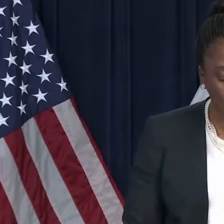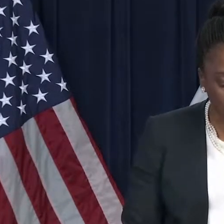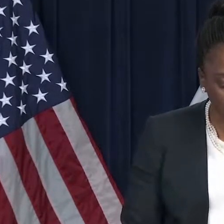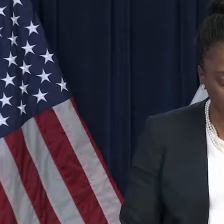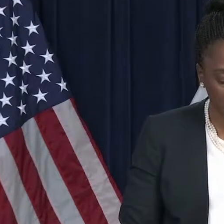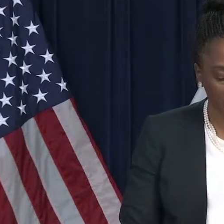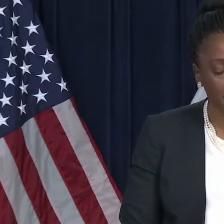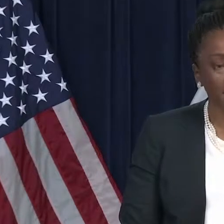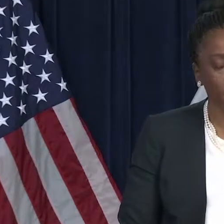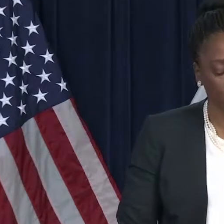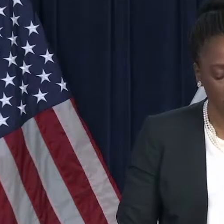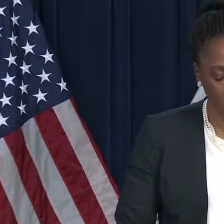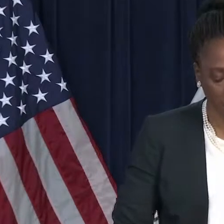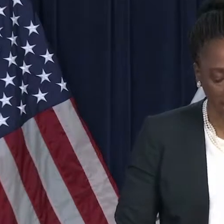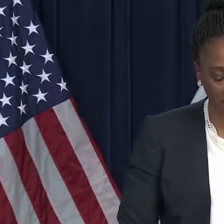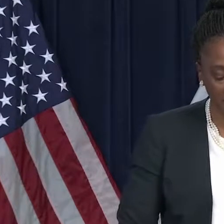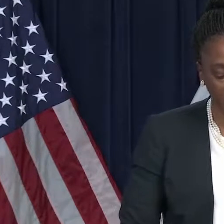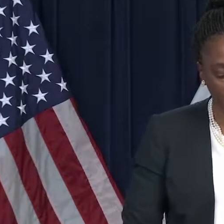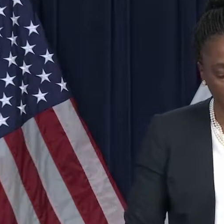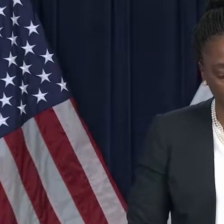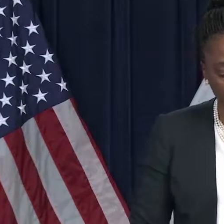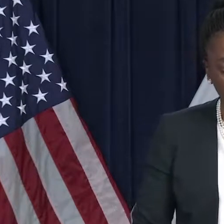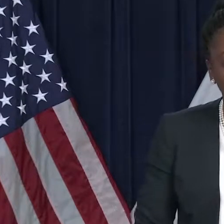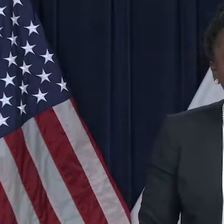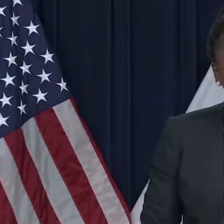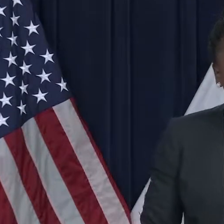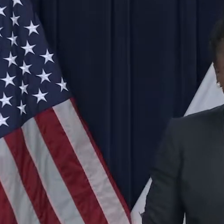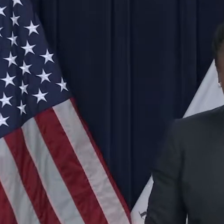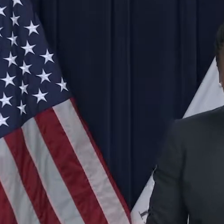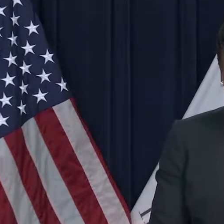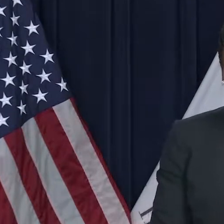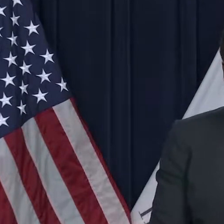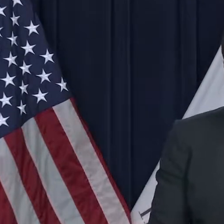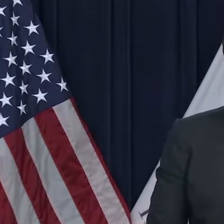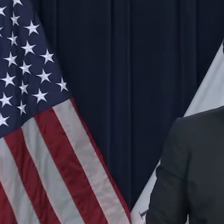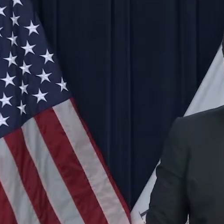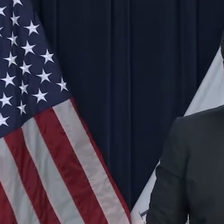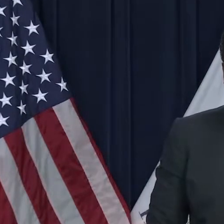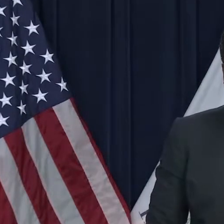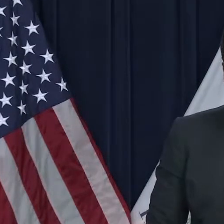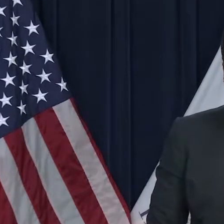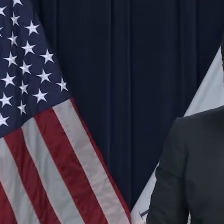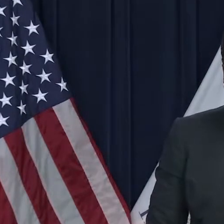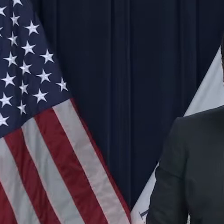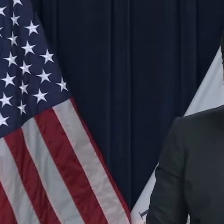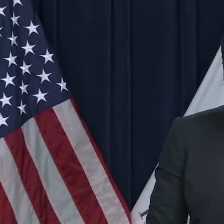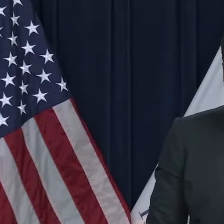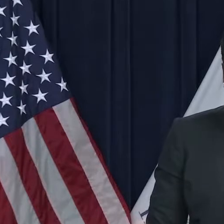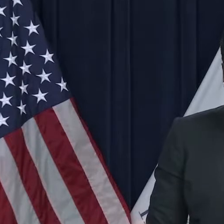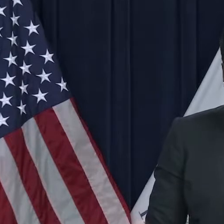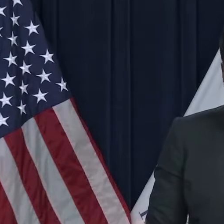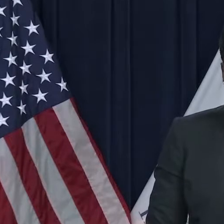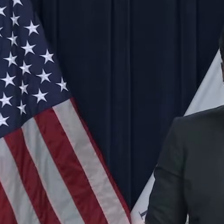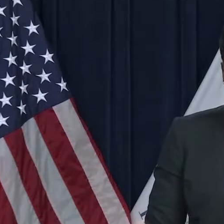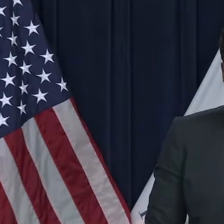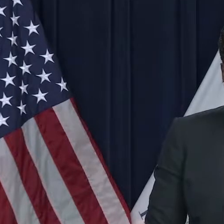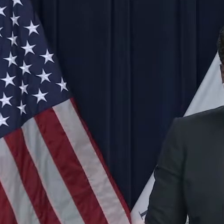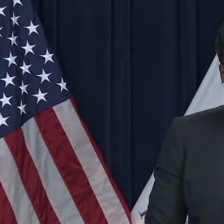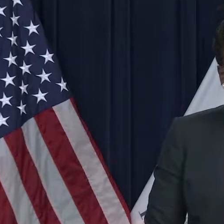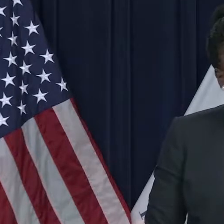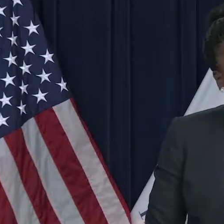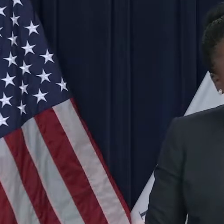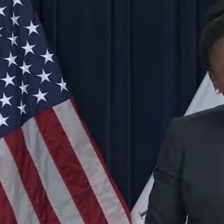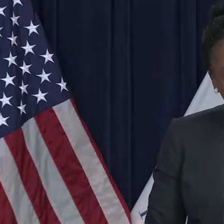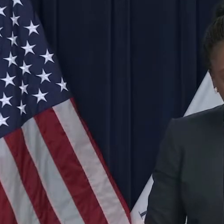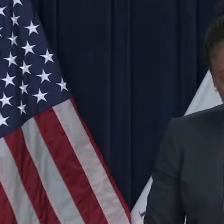las últimas 24 horas se han informado más de 125,000 pruebas